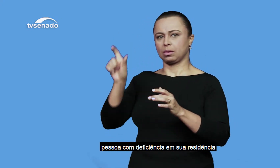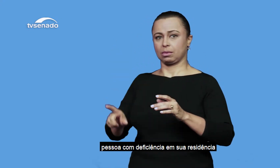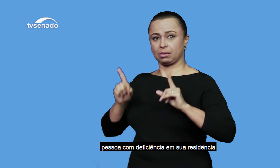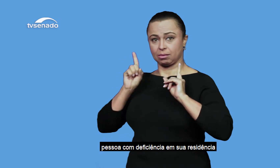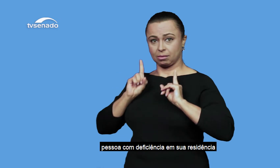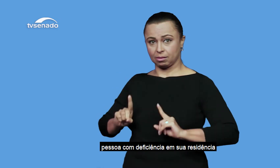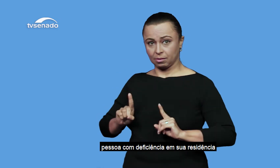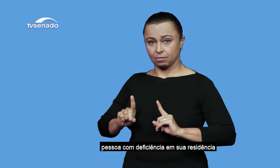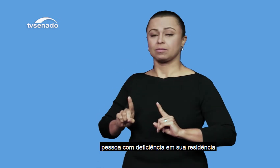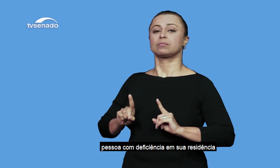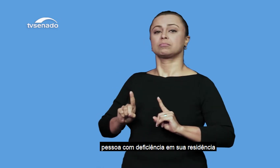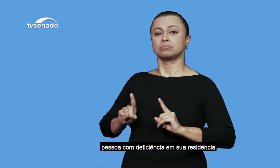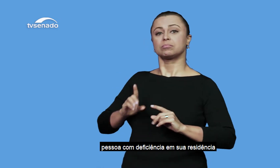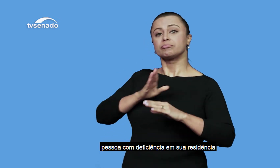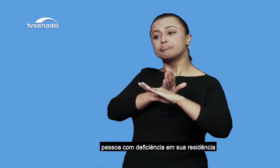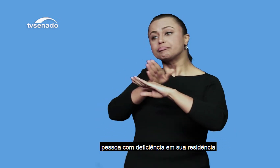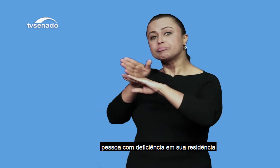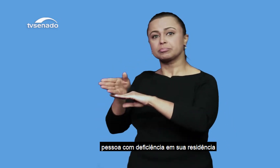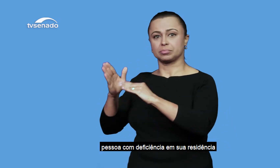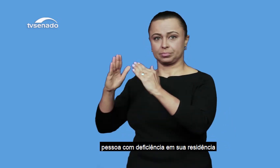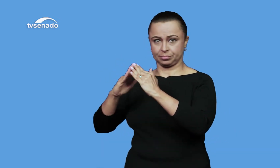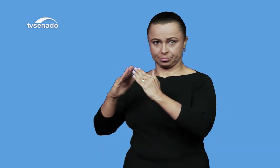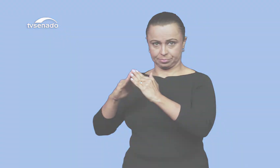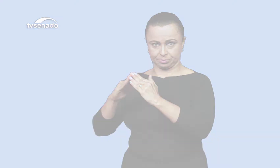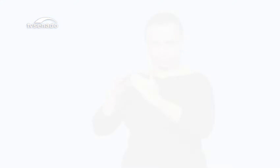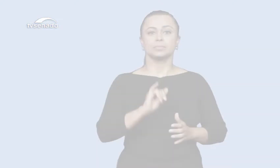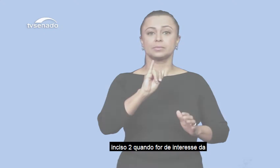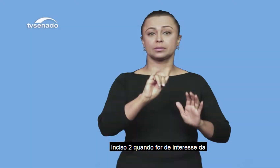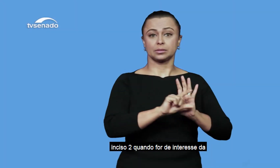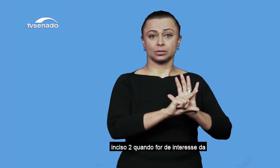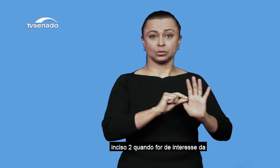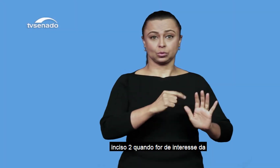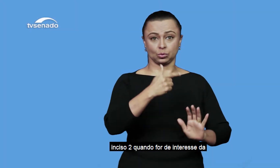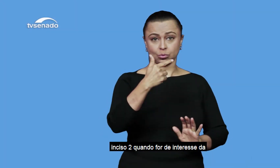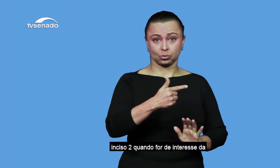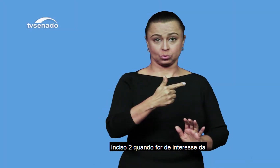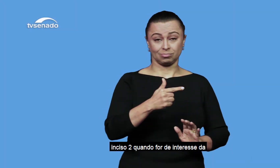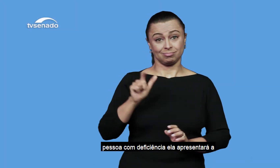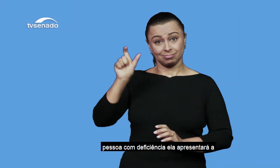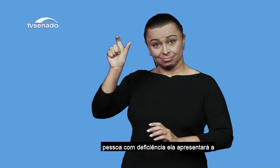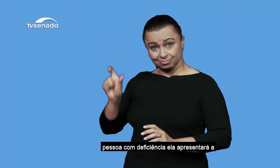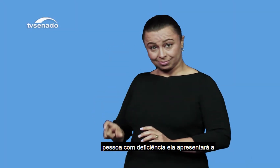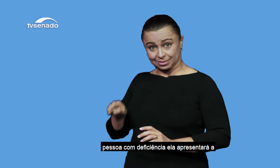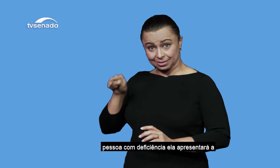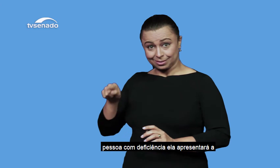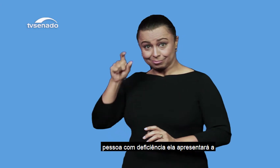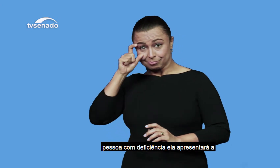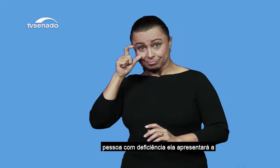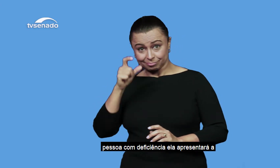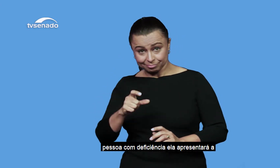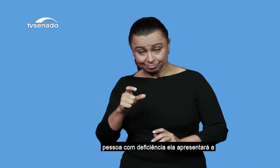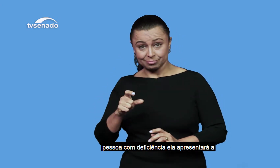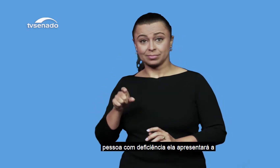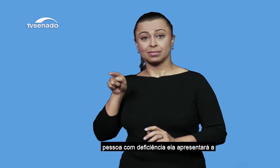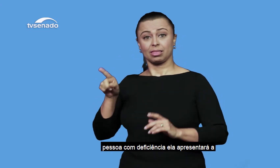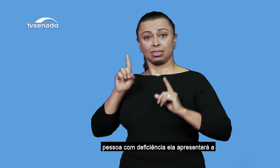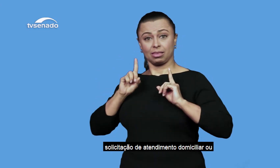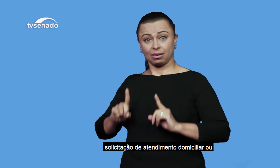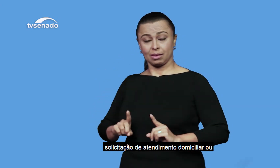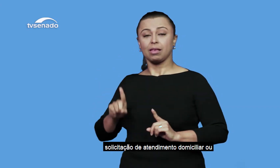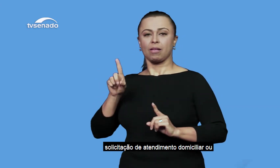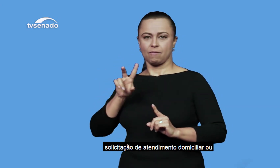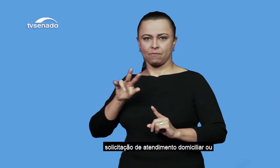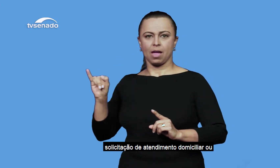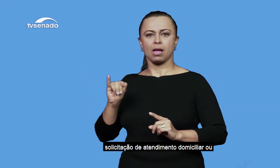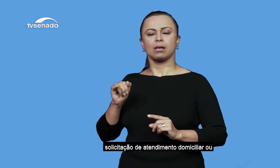em sua residência inciso 2 quando for de interesse da pessoa com deficiência ela apresentará a solicitação